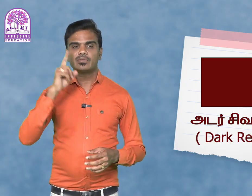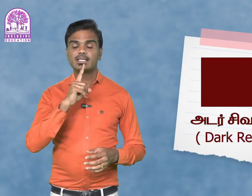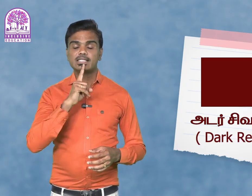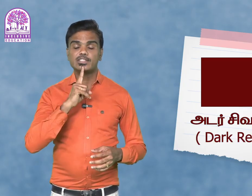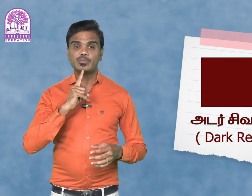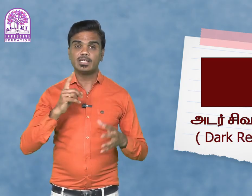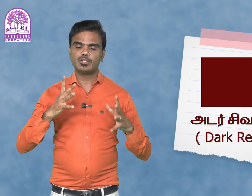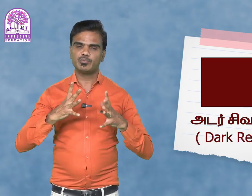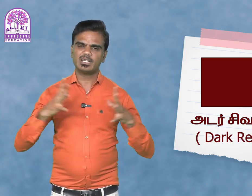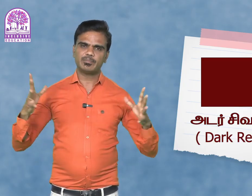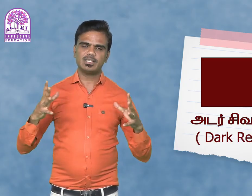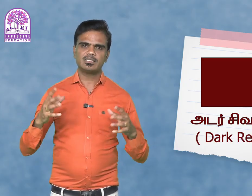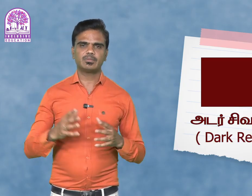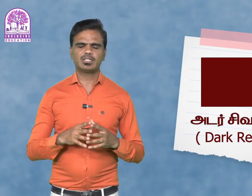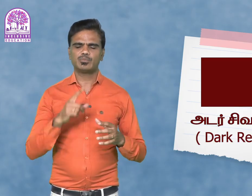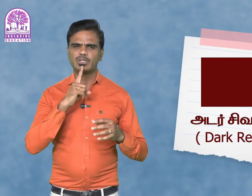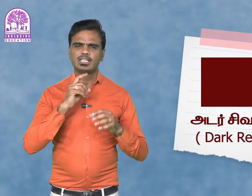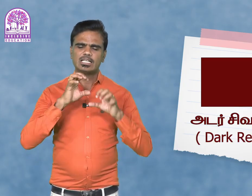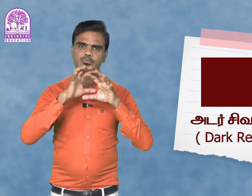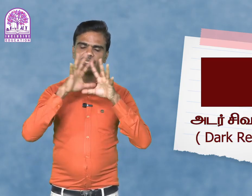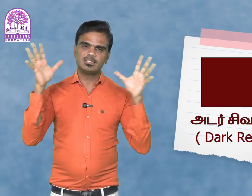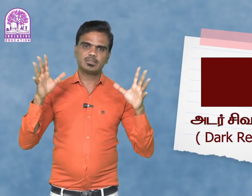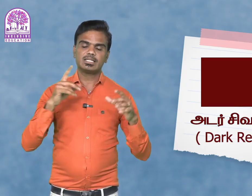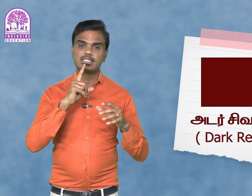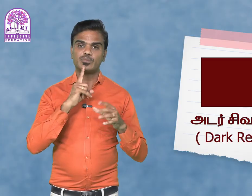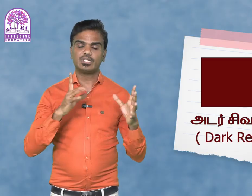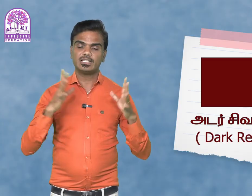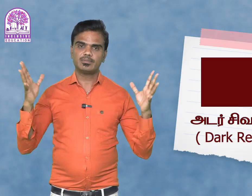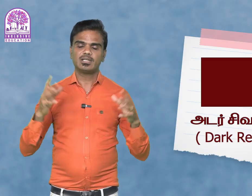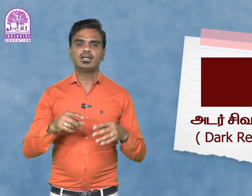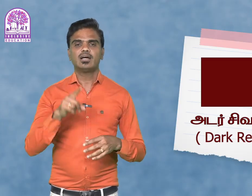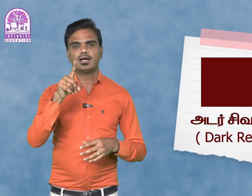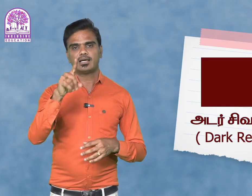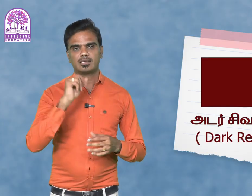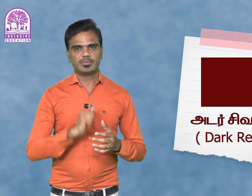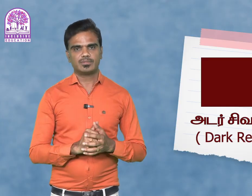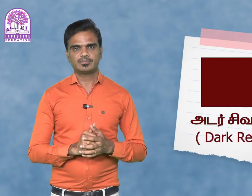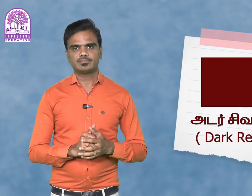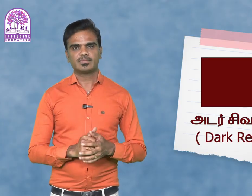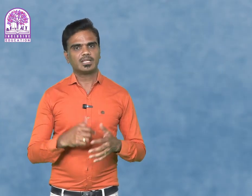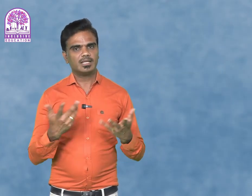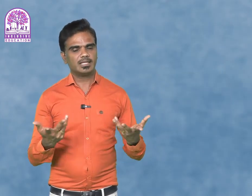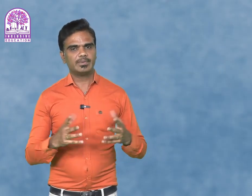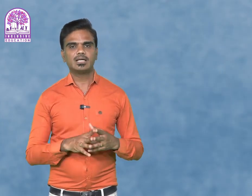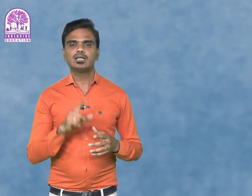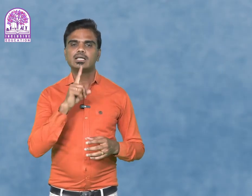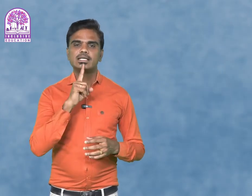செய்வீங்க, சிவப்பில் ரொம்ப பளிச்சுன்னு இருக்கு பாரு, ரொம்ப பளிச்சுன்னு இருக்கு பாரு, சிவப்பு அதிகம், அதை காமிக்கணும். இல்லை அப்படின்னா